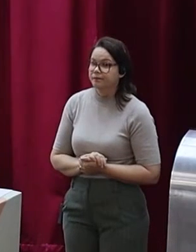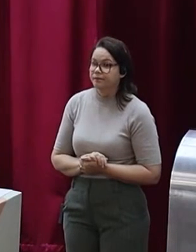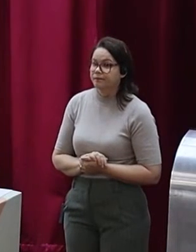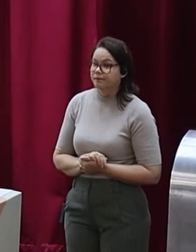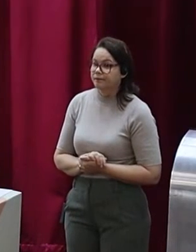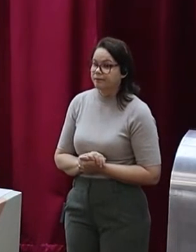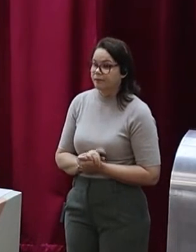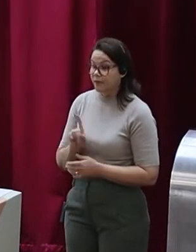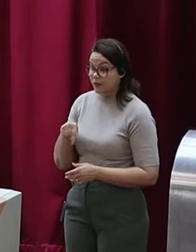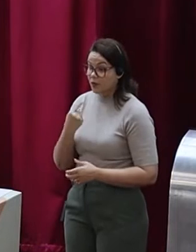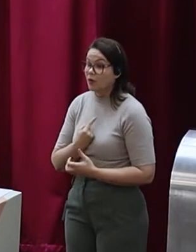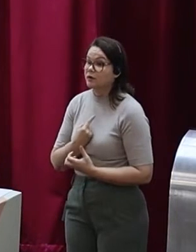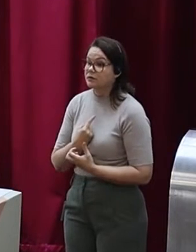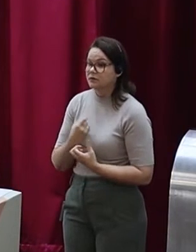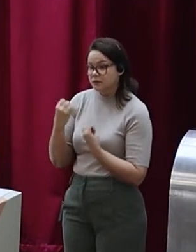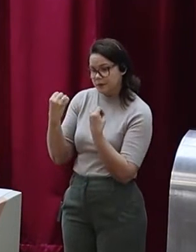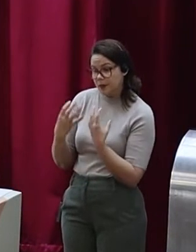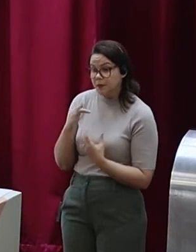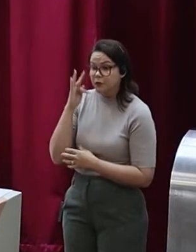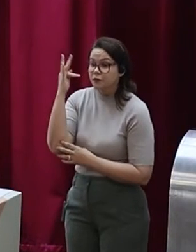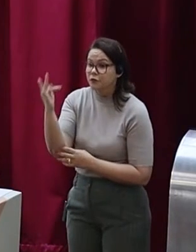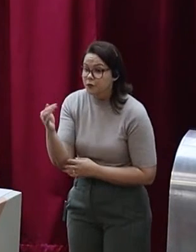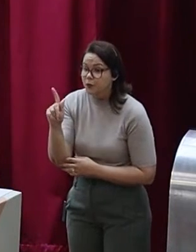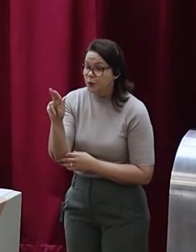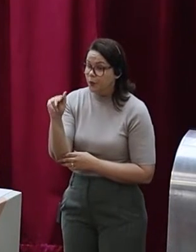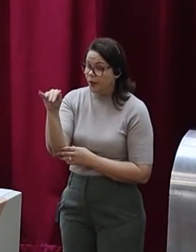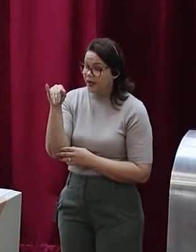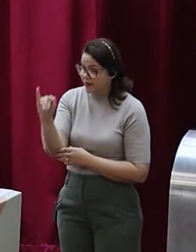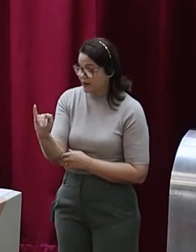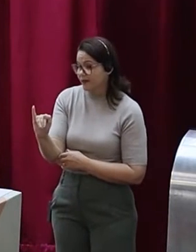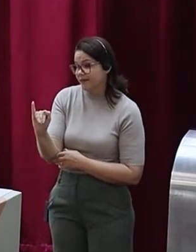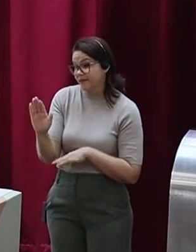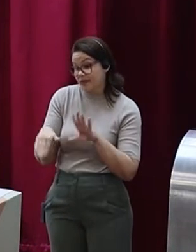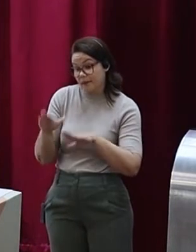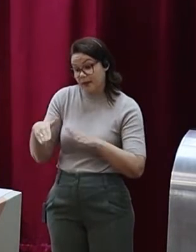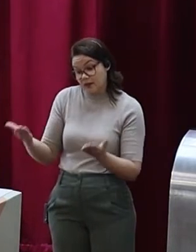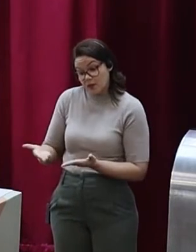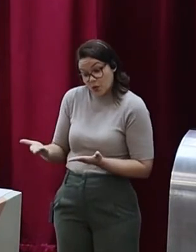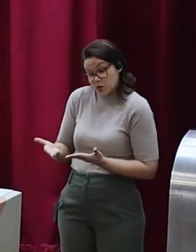nosotros decimos que el futuro del guaraní depende de lo que hagamos ahora en Paraguay.